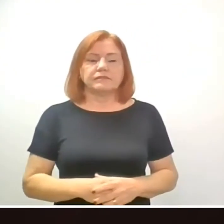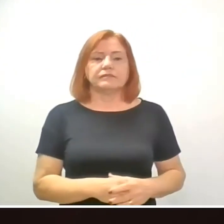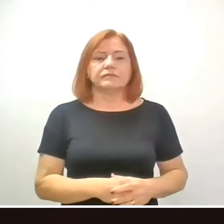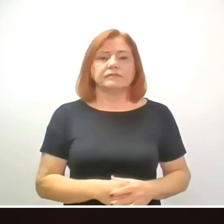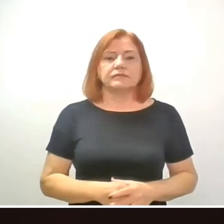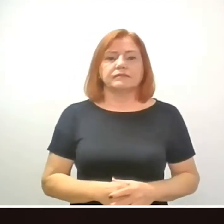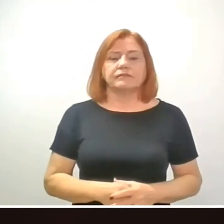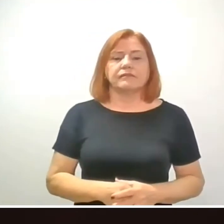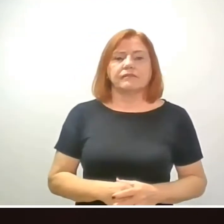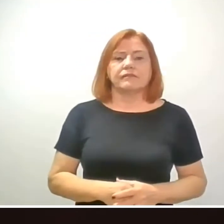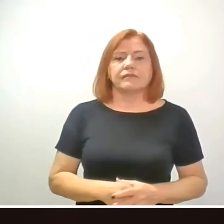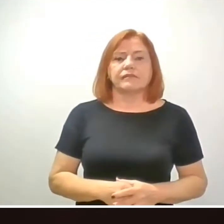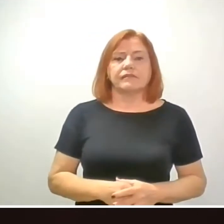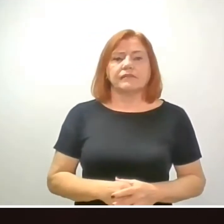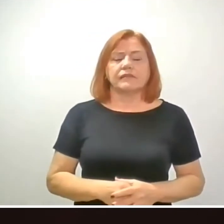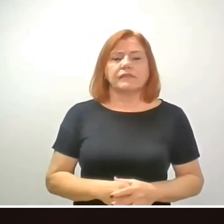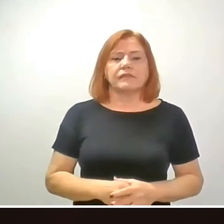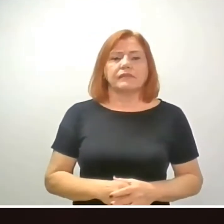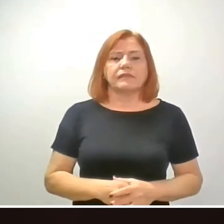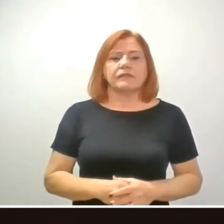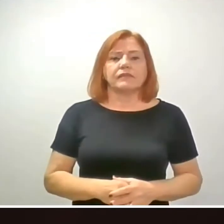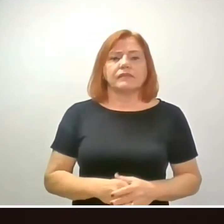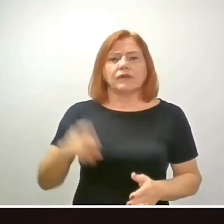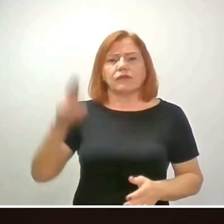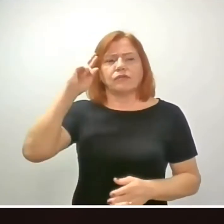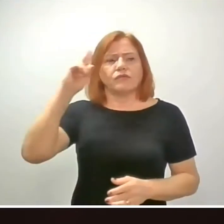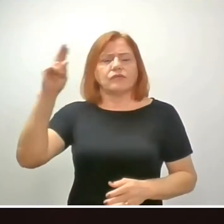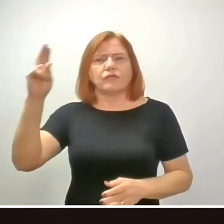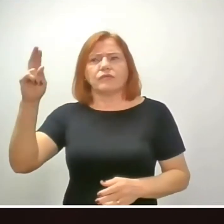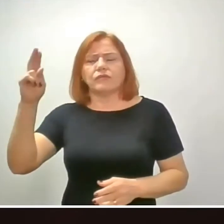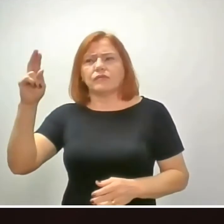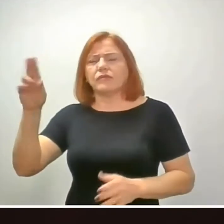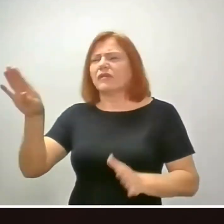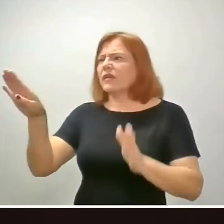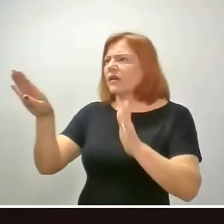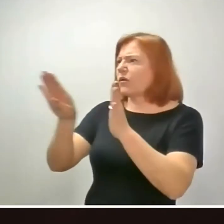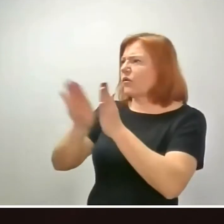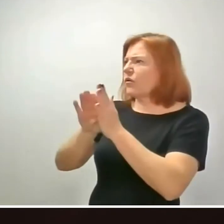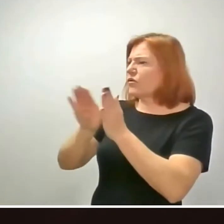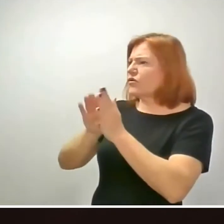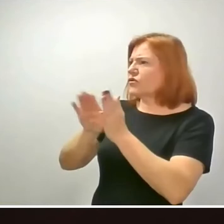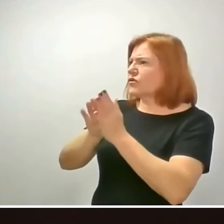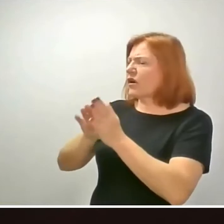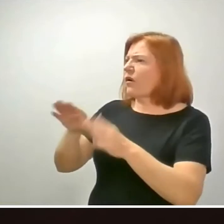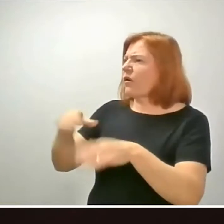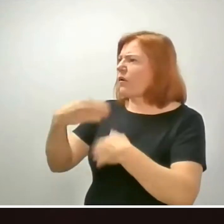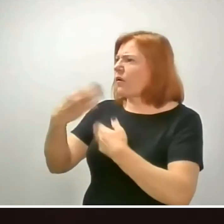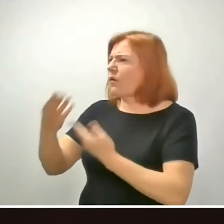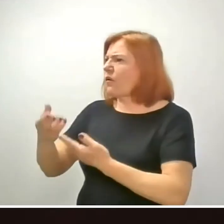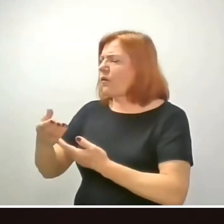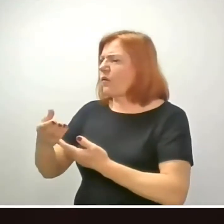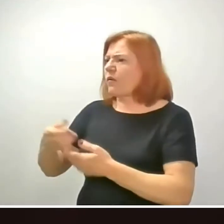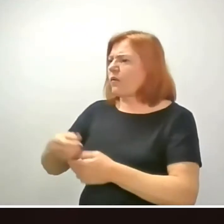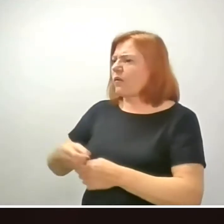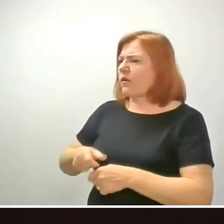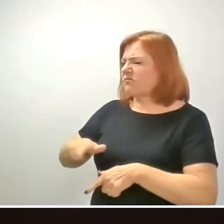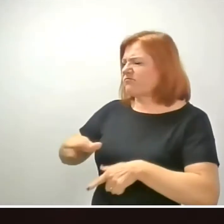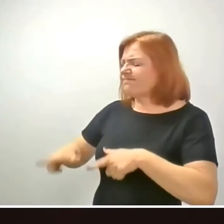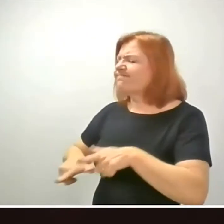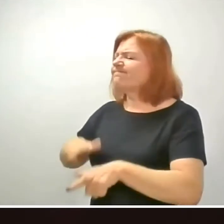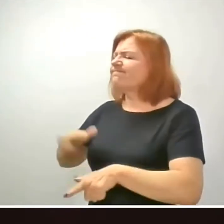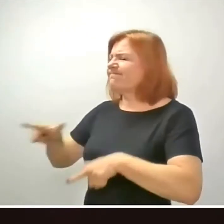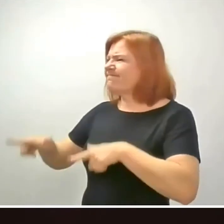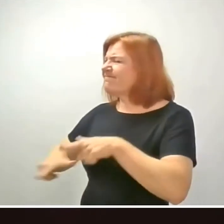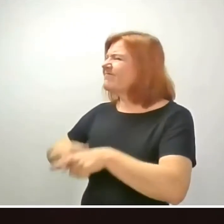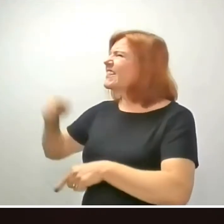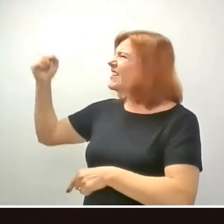quando ele estava assentado à entrada da tenda no maior calor do dia. Levantou ele os olhos, olhou, e eis